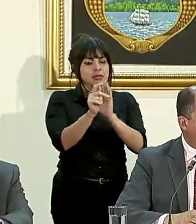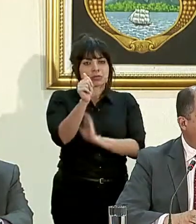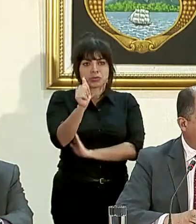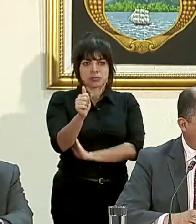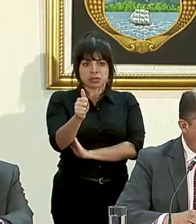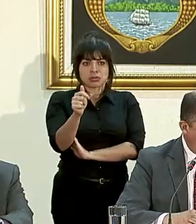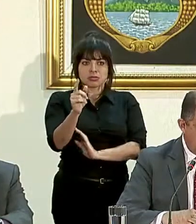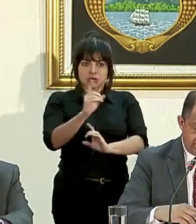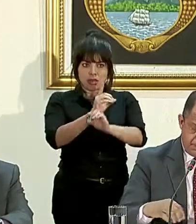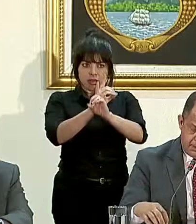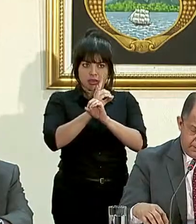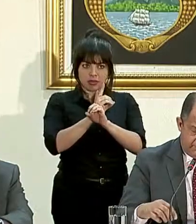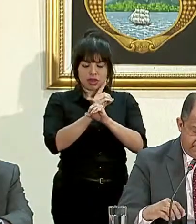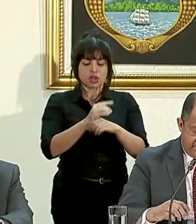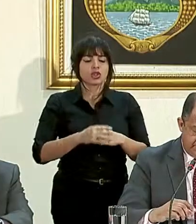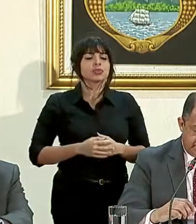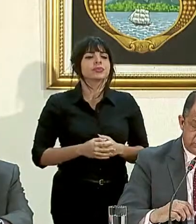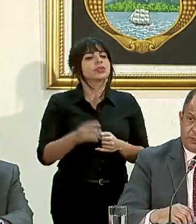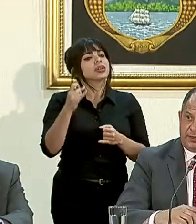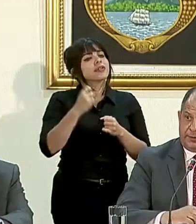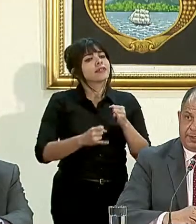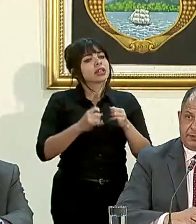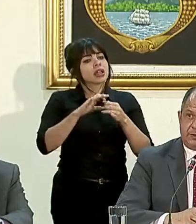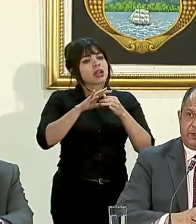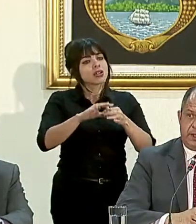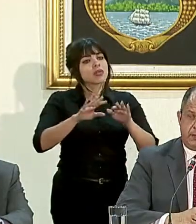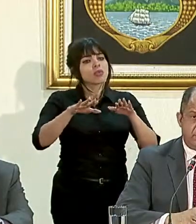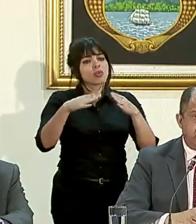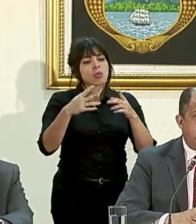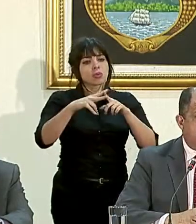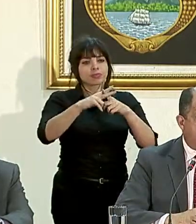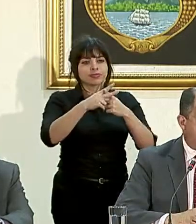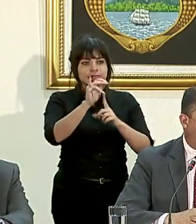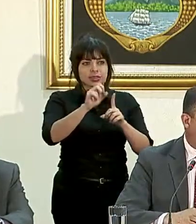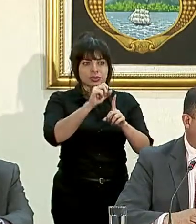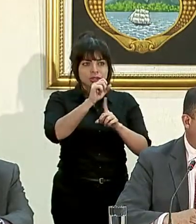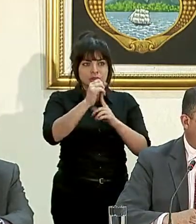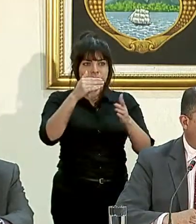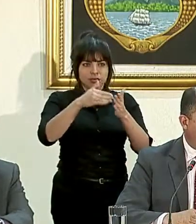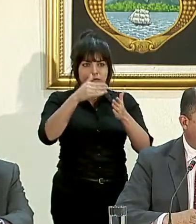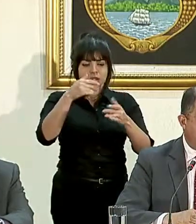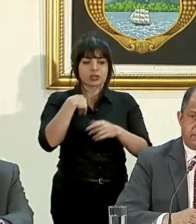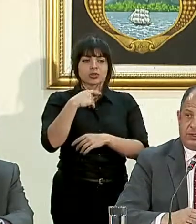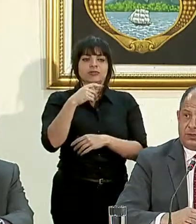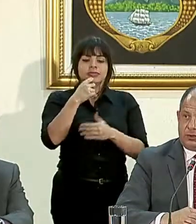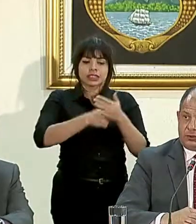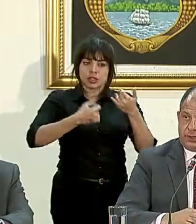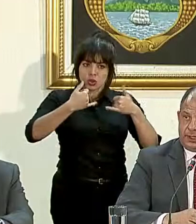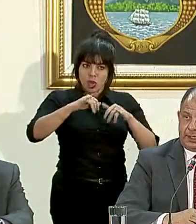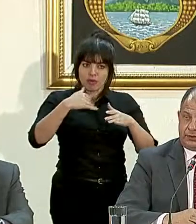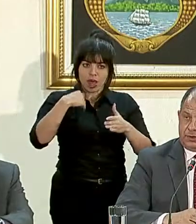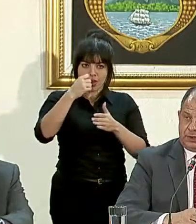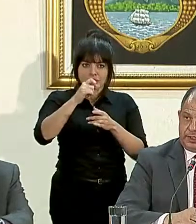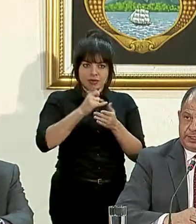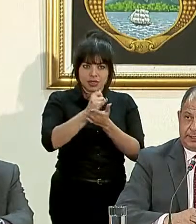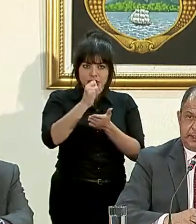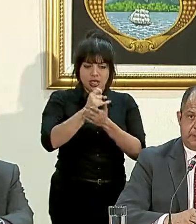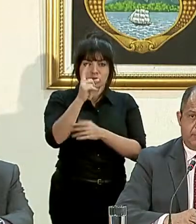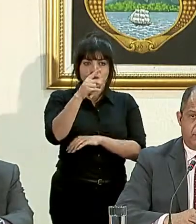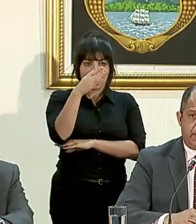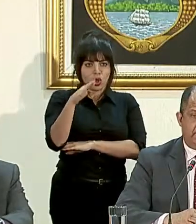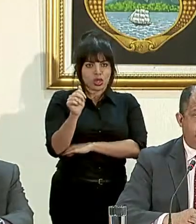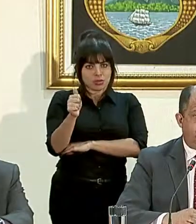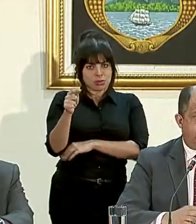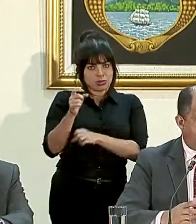misma defendió. Y finalmente, sobre la reparación de daños, insisto que hay una investigación en curso en la Contraloría General de